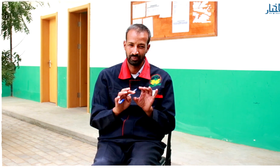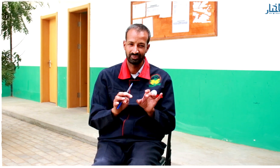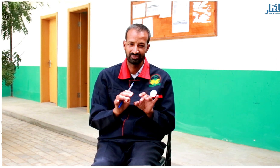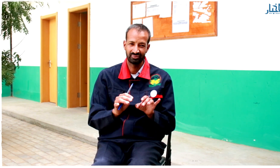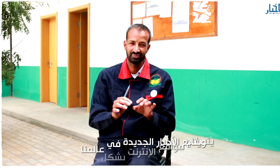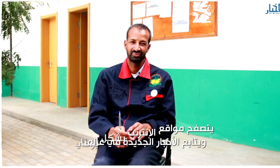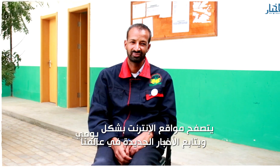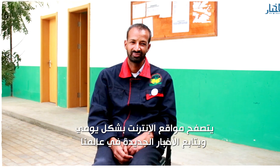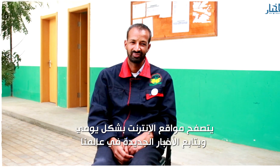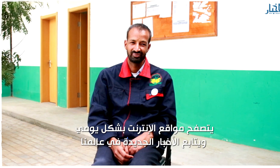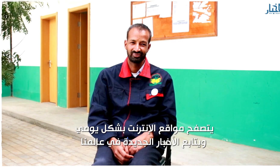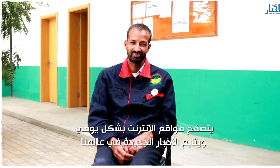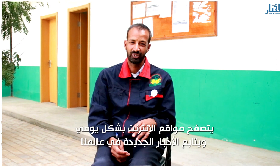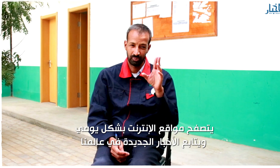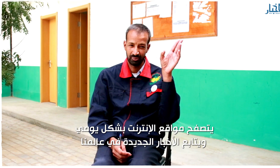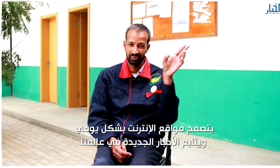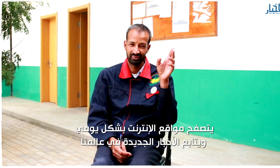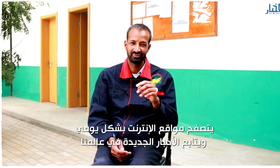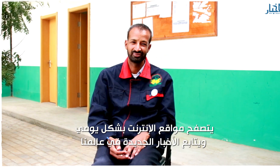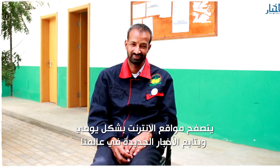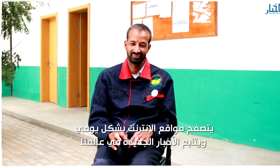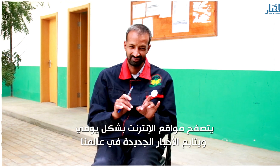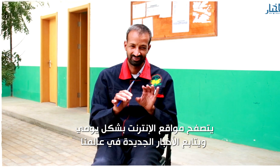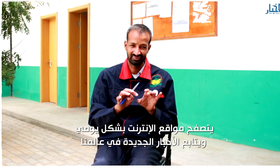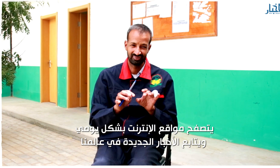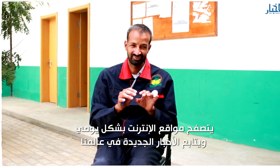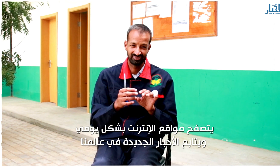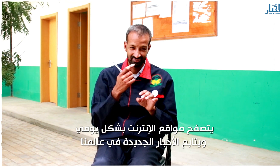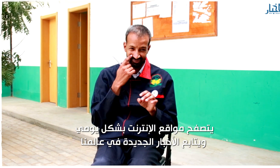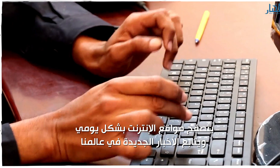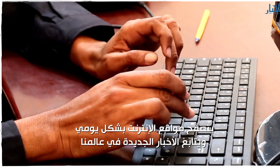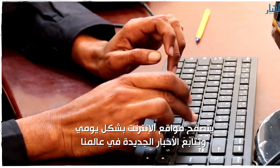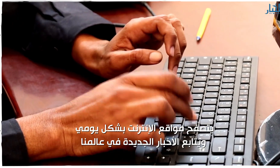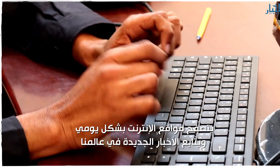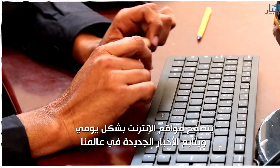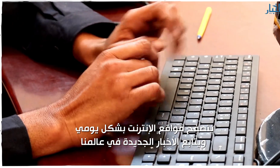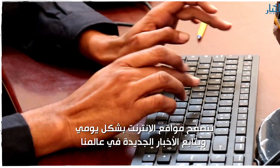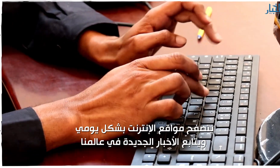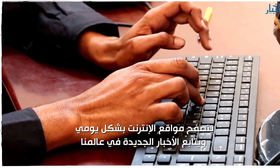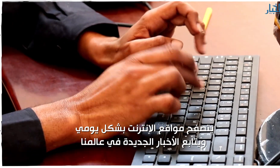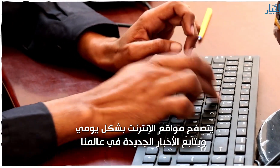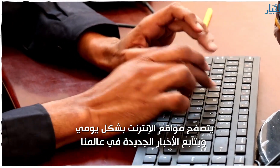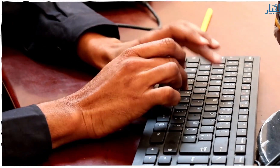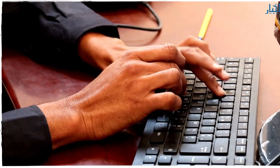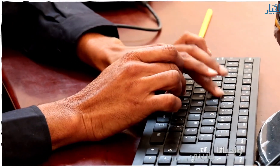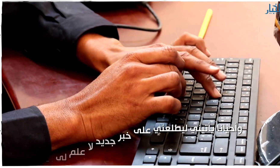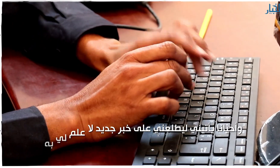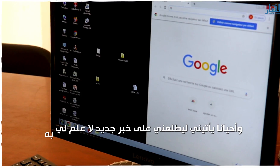وقال الانترنت كل نهار يسوي يخرس اخبار يخلق للعالم هو وانا تم قاعد هنا يجيني هو يجيني